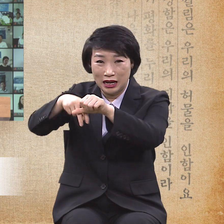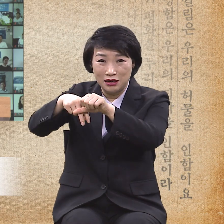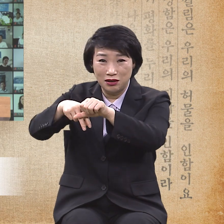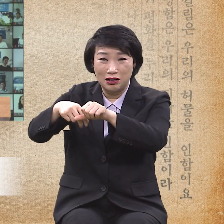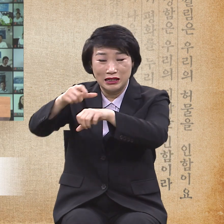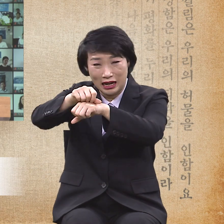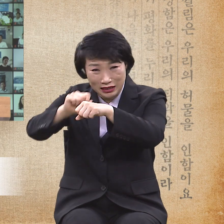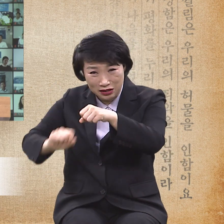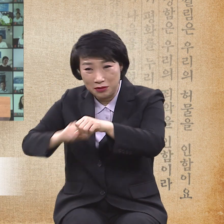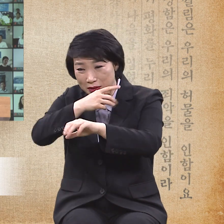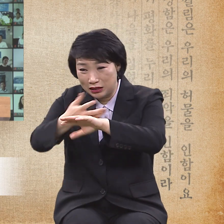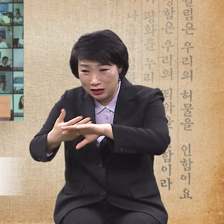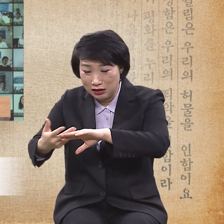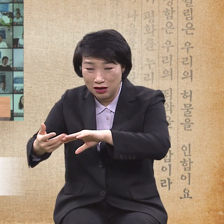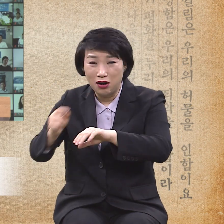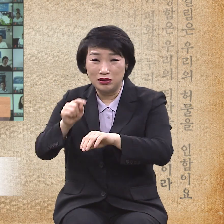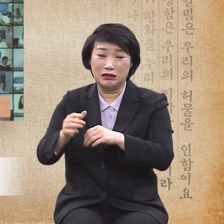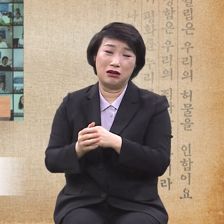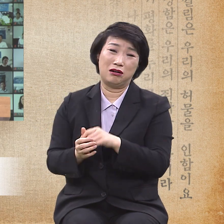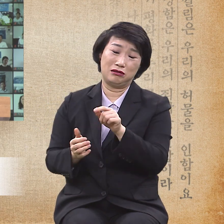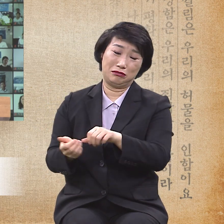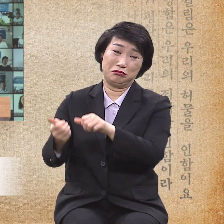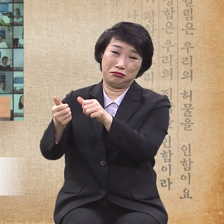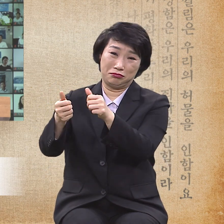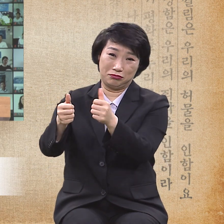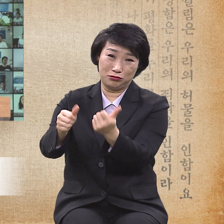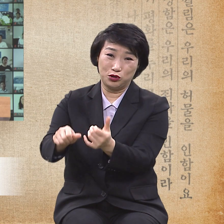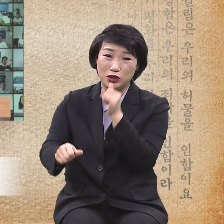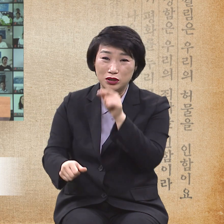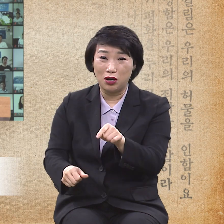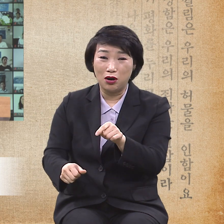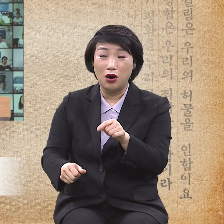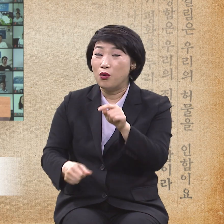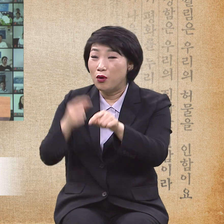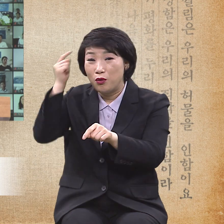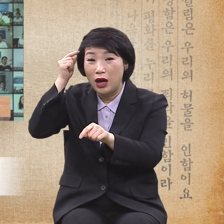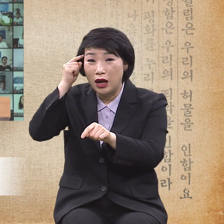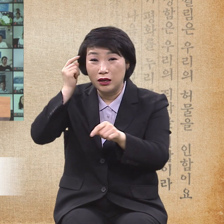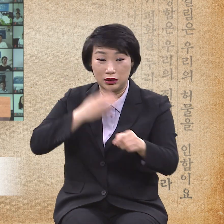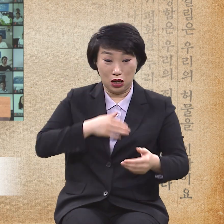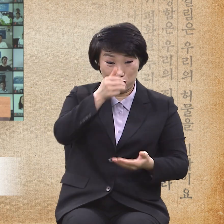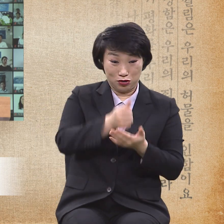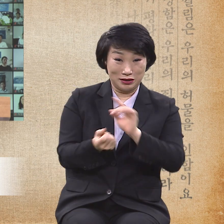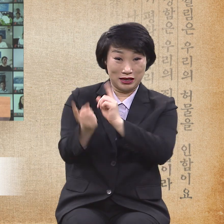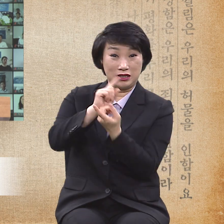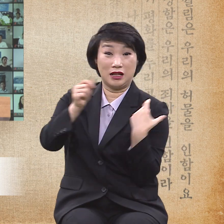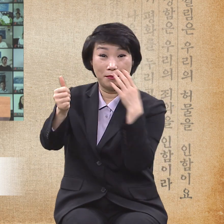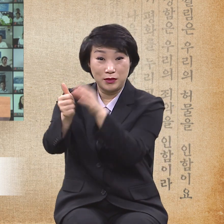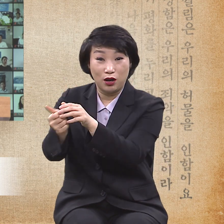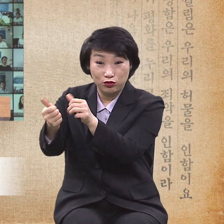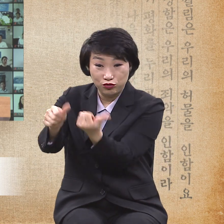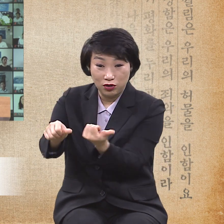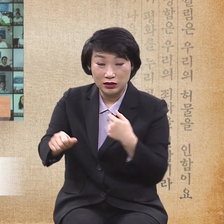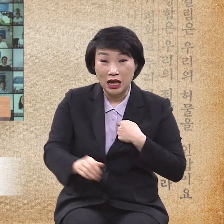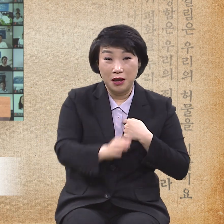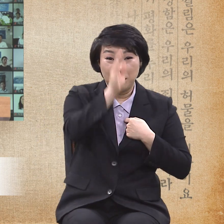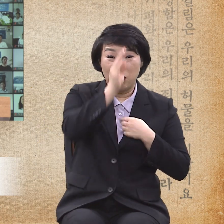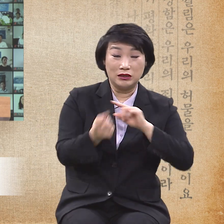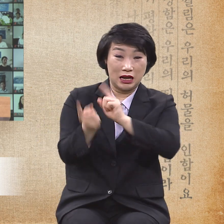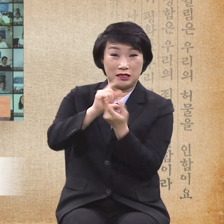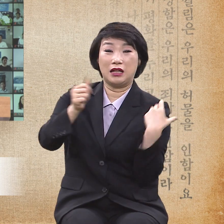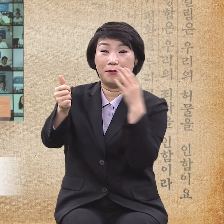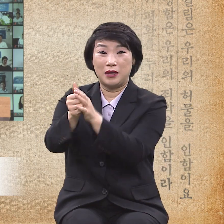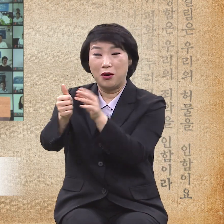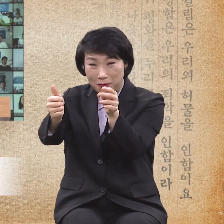걸레처럼 찢어져서 갈기갈기 찢어져 죽으면서 내 죄 담당하고 죽는 거야. 내 질병 담당하고 내 맞는